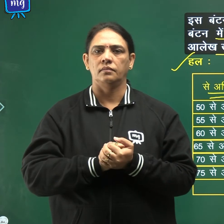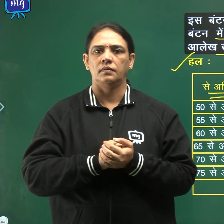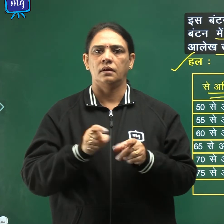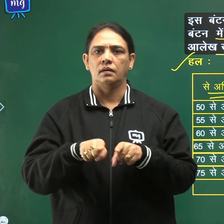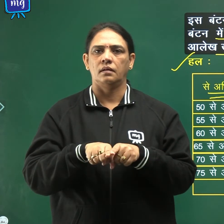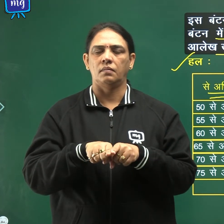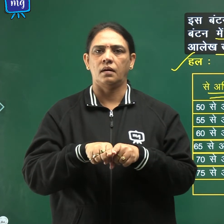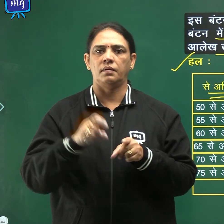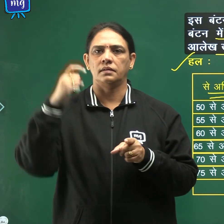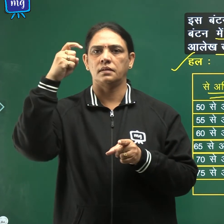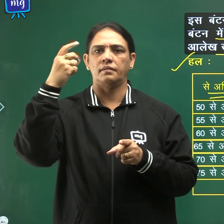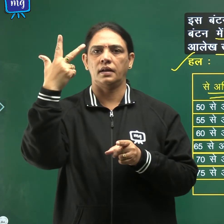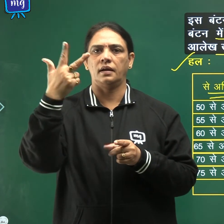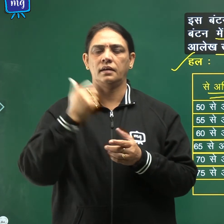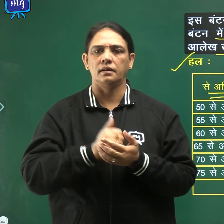बराबर 78,